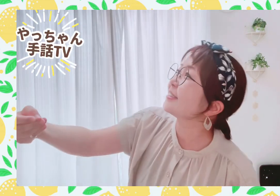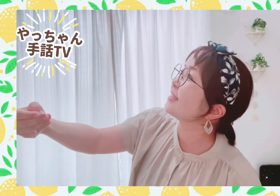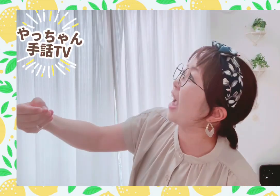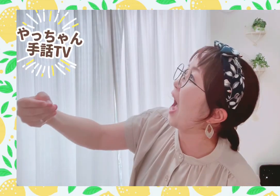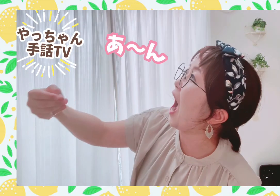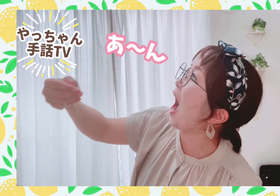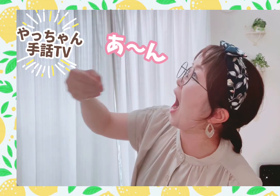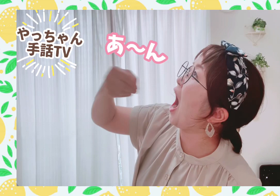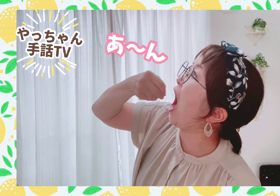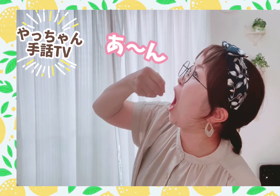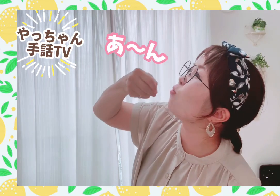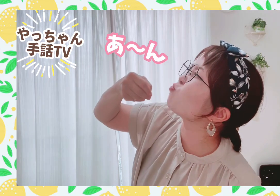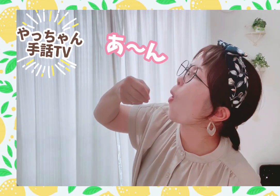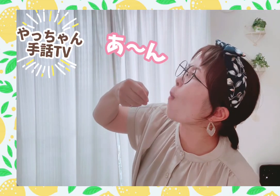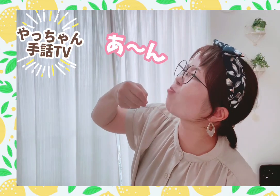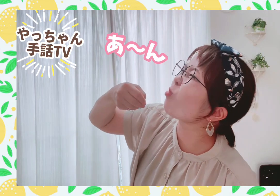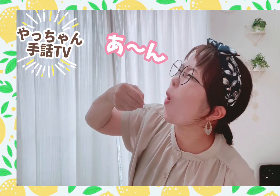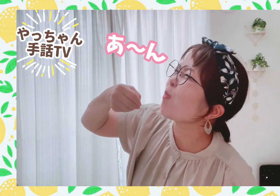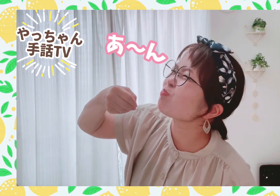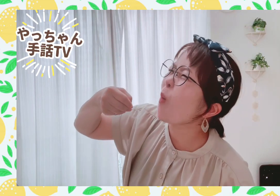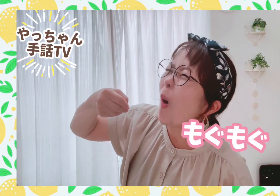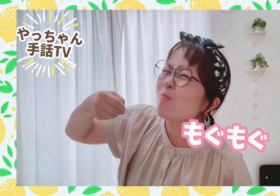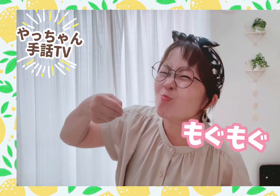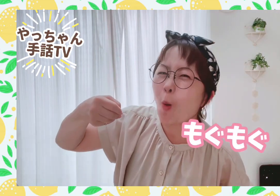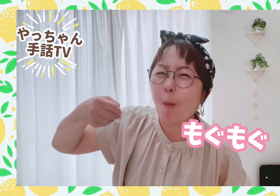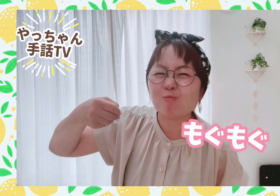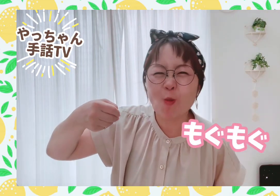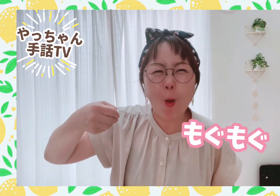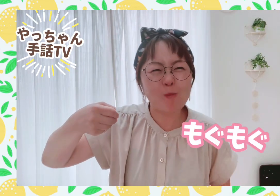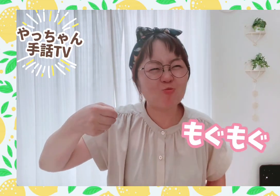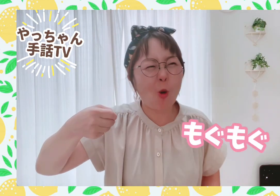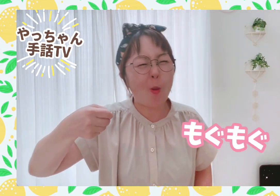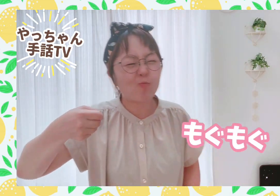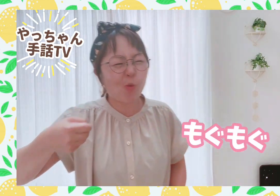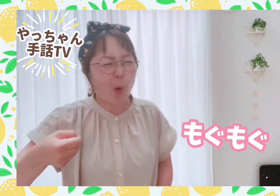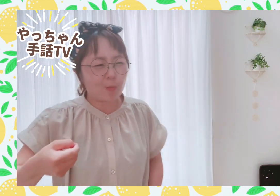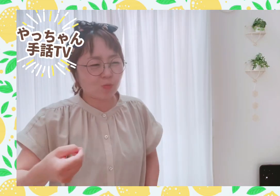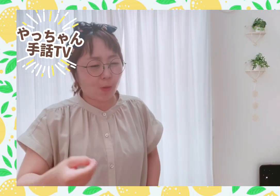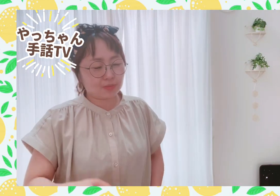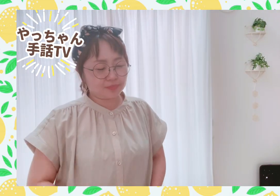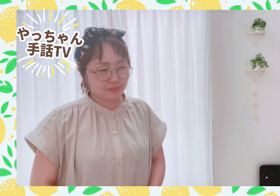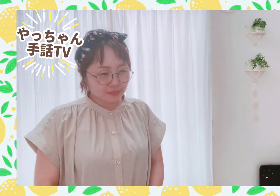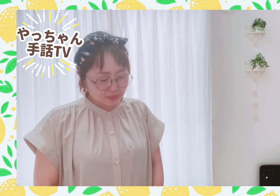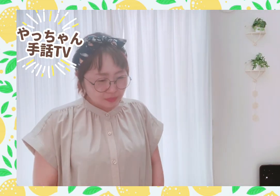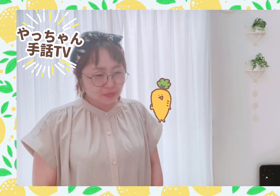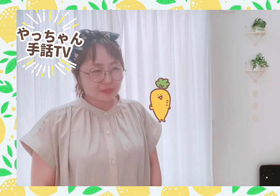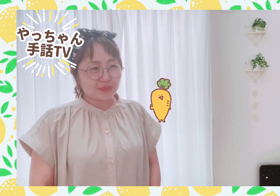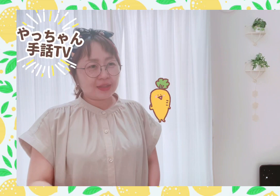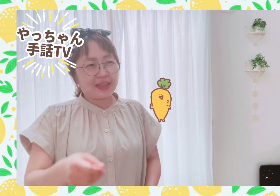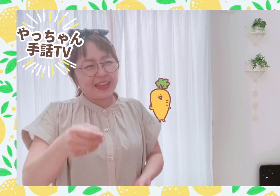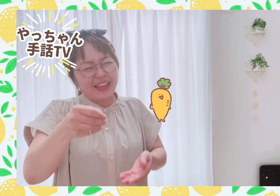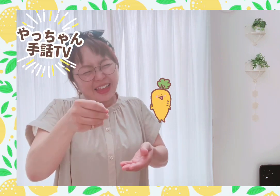い。 あん、もう、もう、もう、うん、うん、うん。